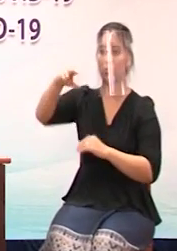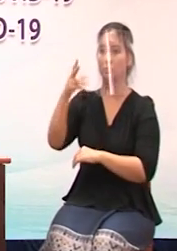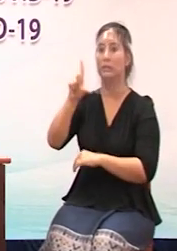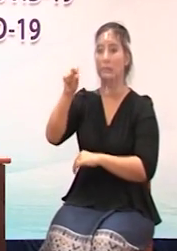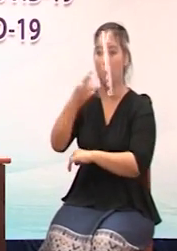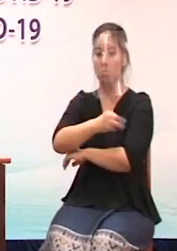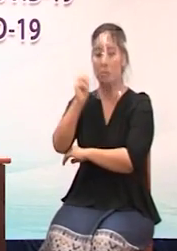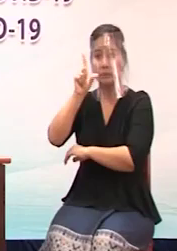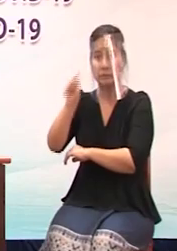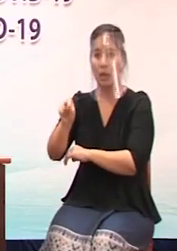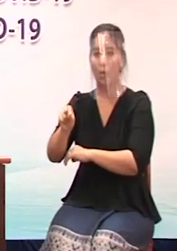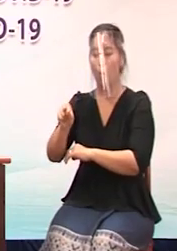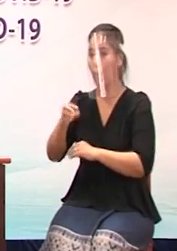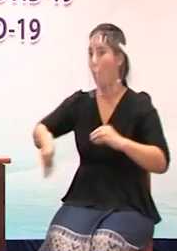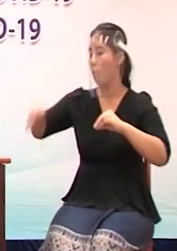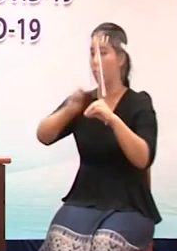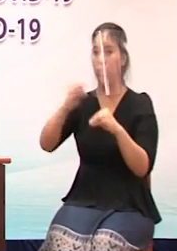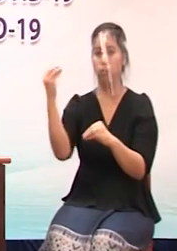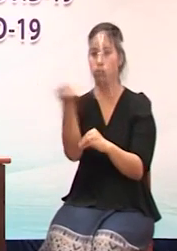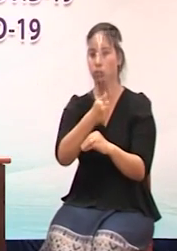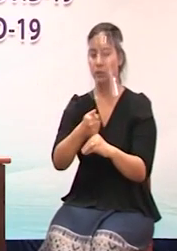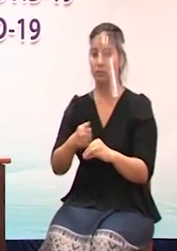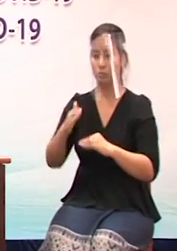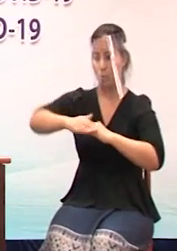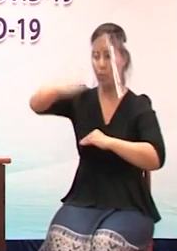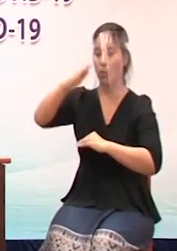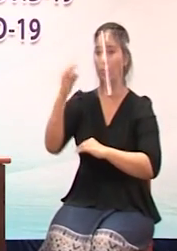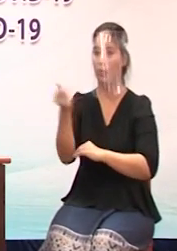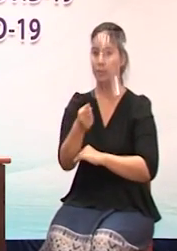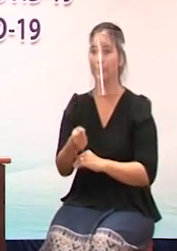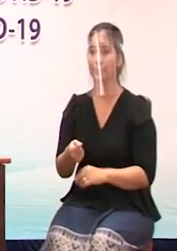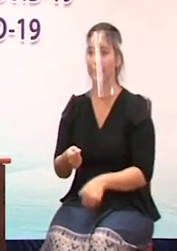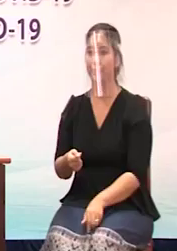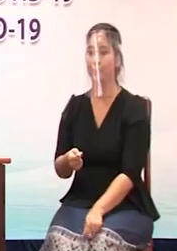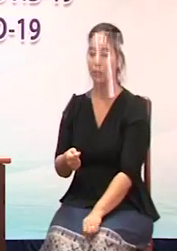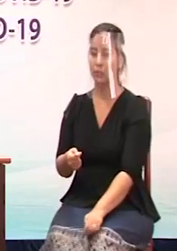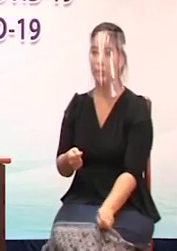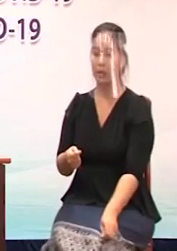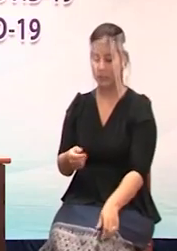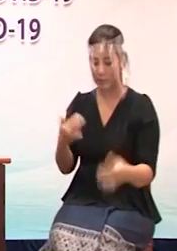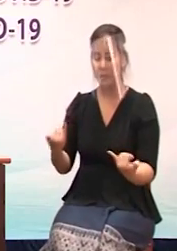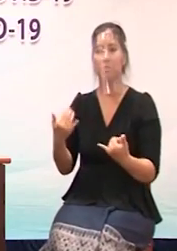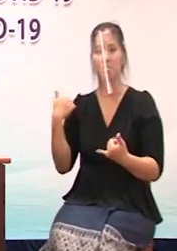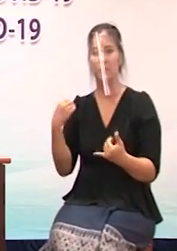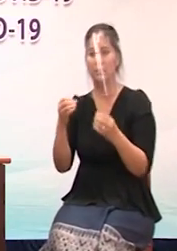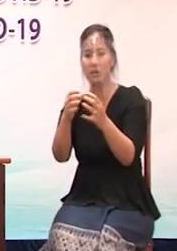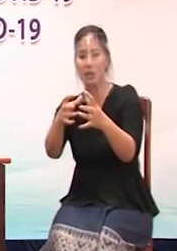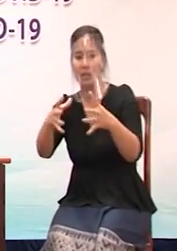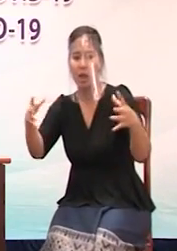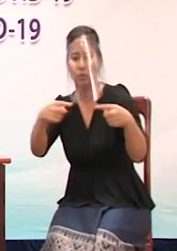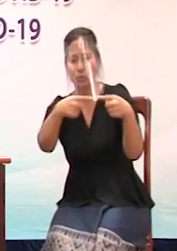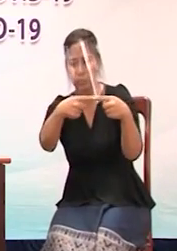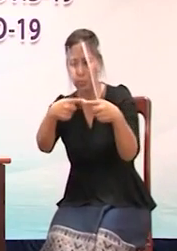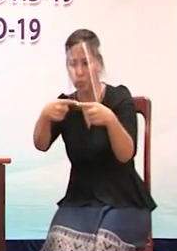ษาเท่านั้นฉะนั้นการติดเชื้อนี้พัดขยายออกไปสู่ผู้อื่น